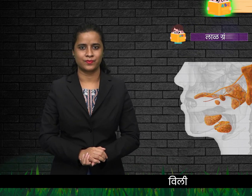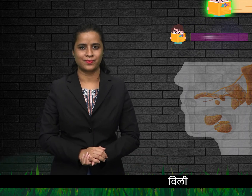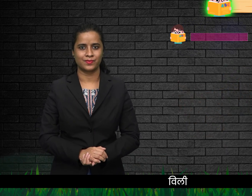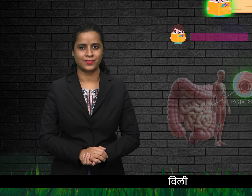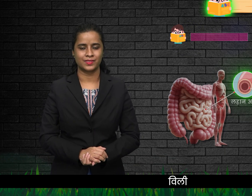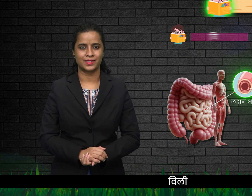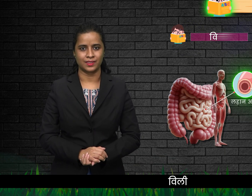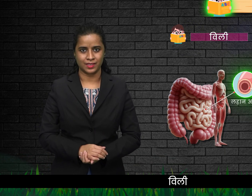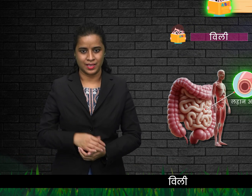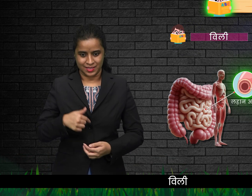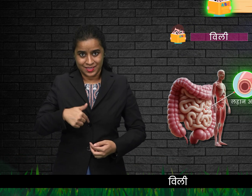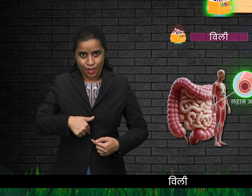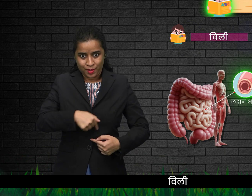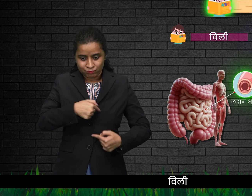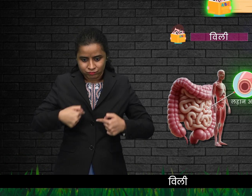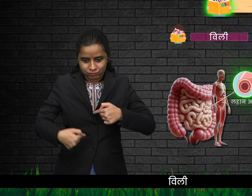विली,